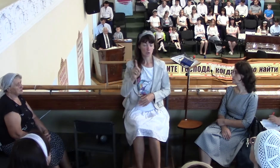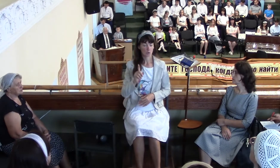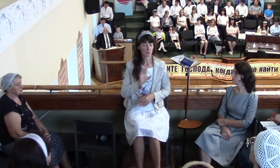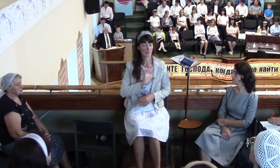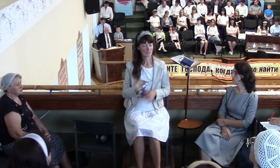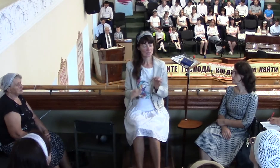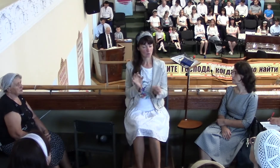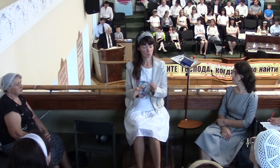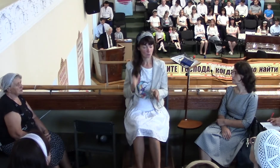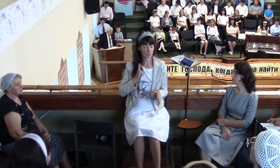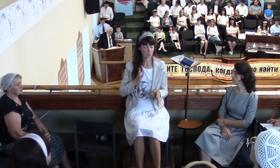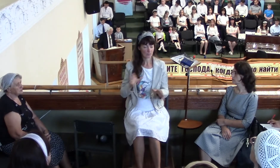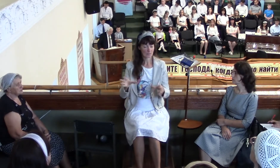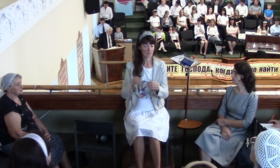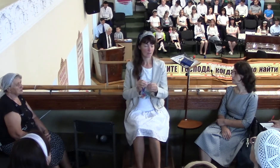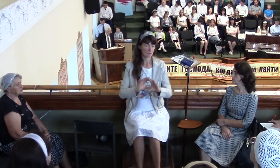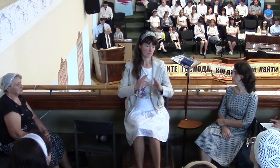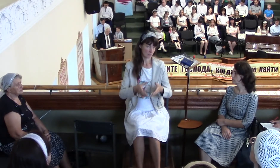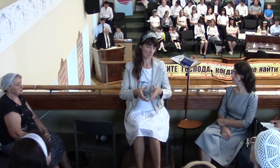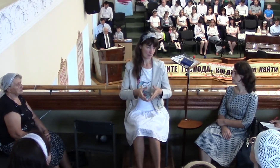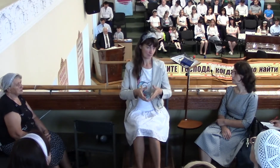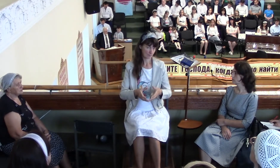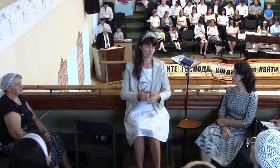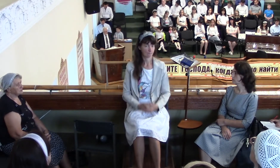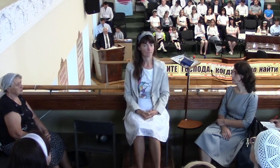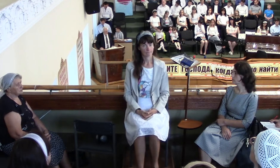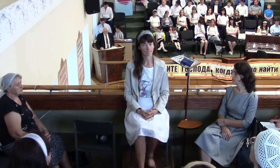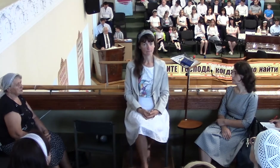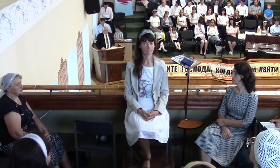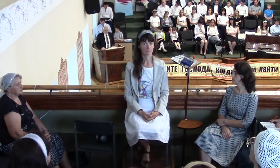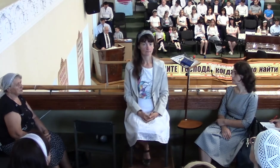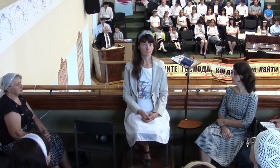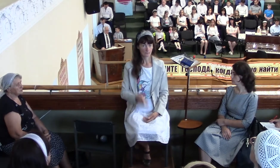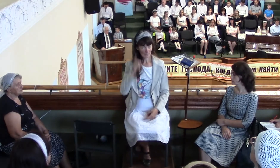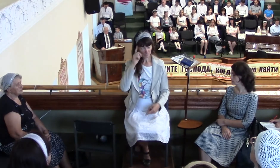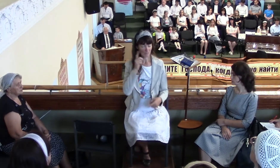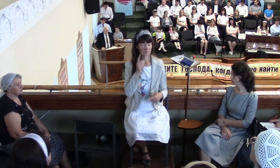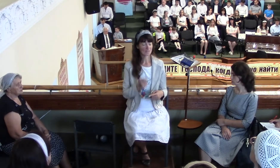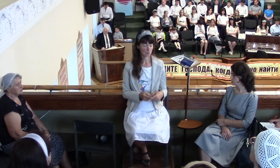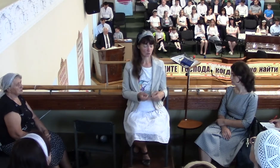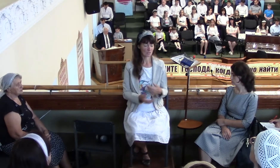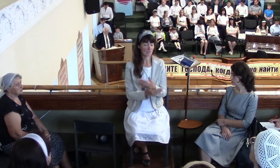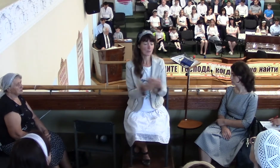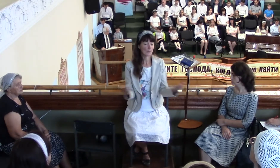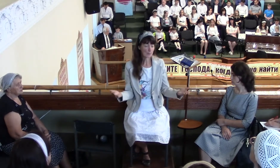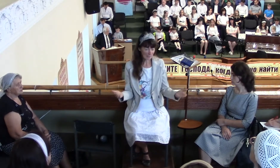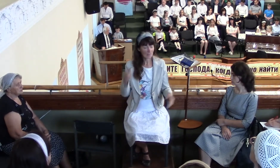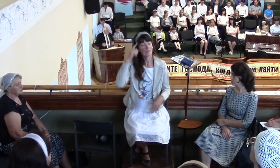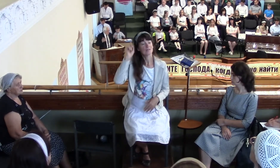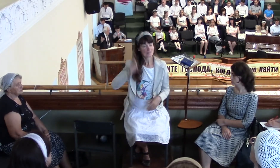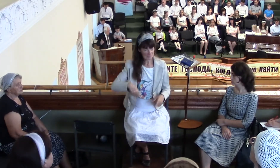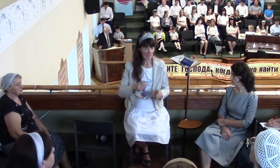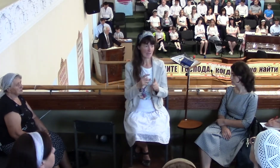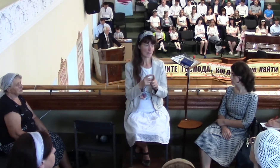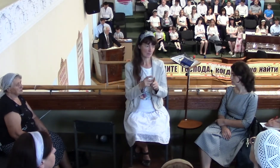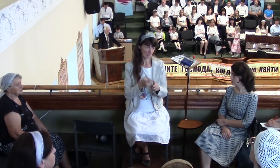По 32 стих. Братья и сестры, я уверен, что мы эти слова знаем, что мы их